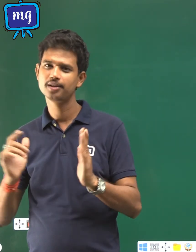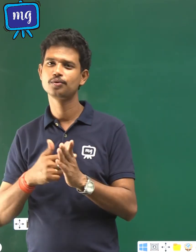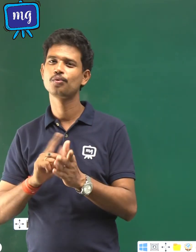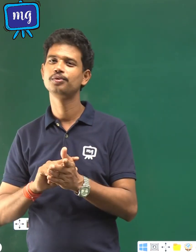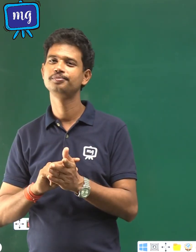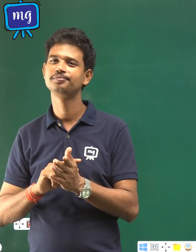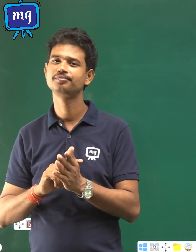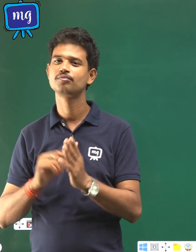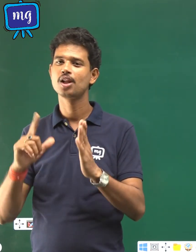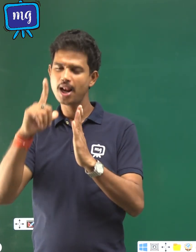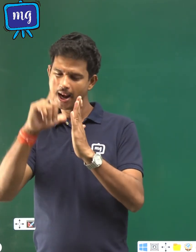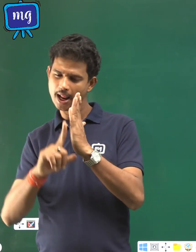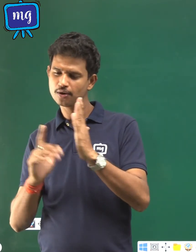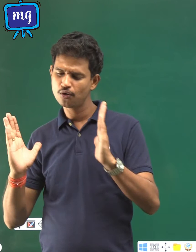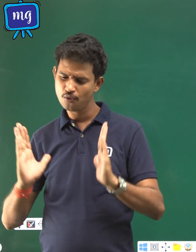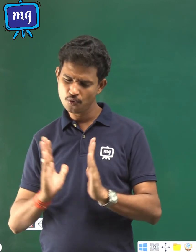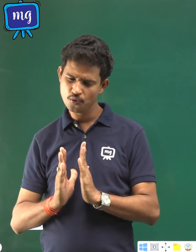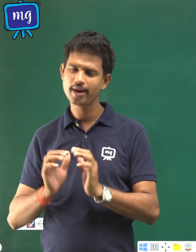स्मॉल लेटर्स से